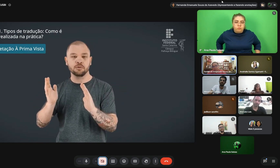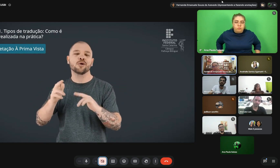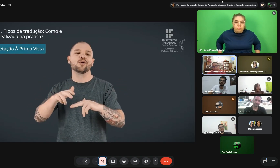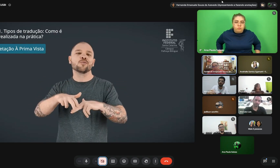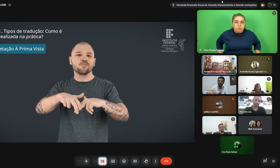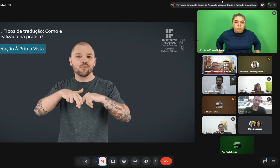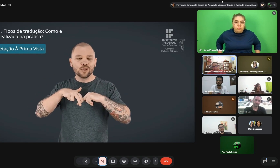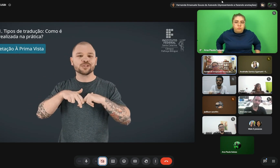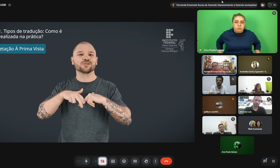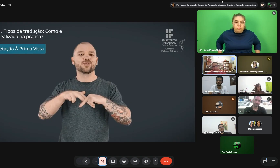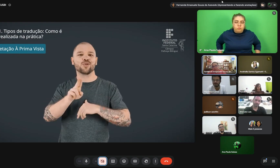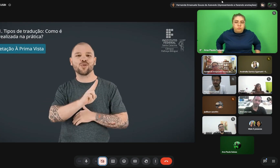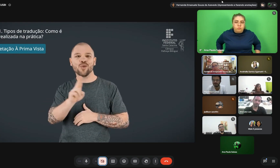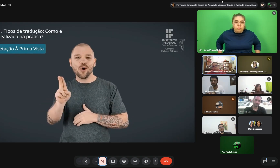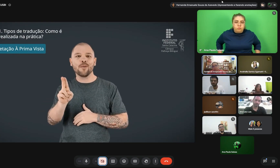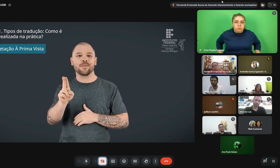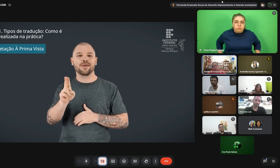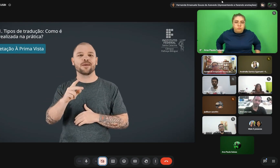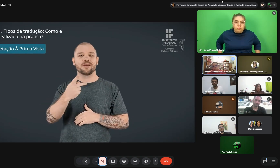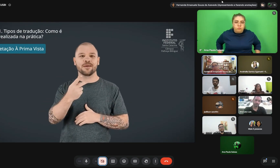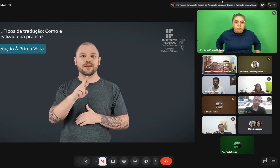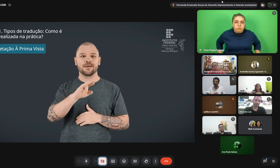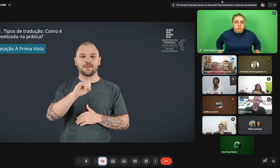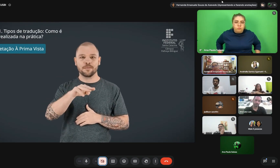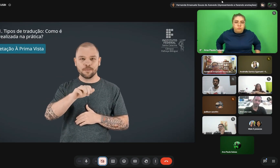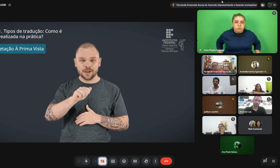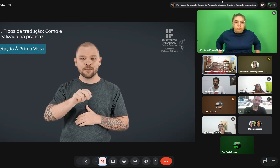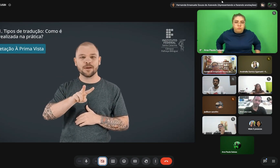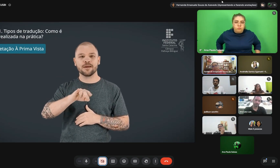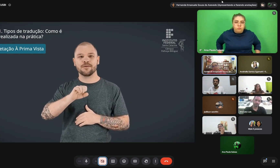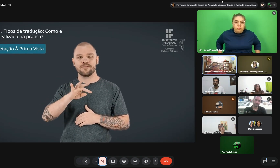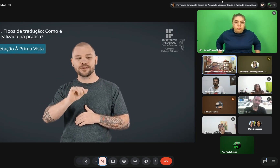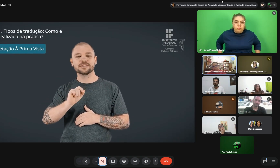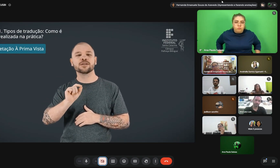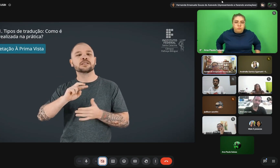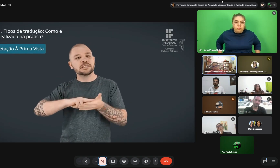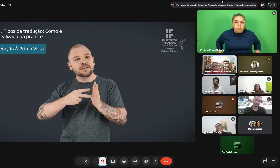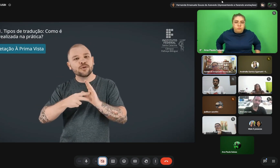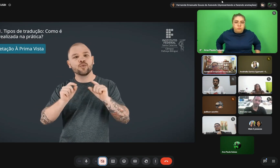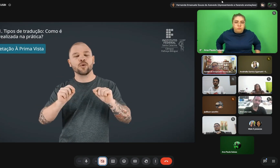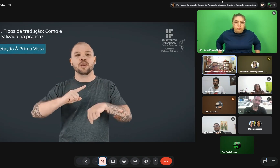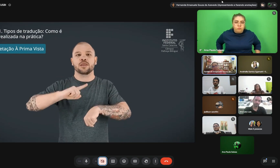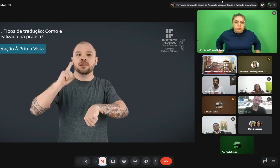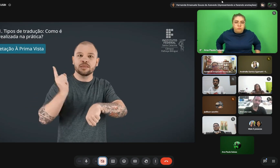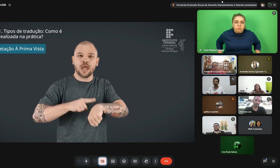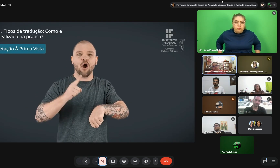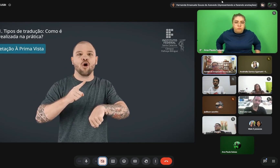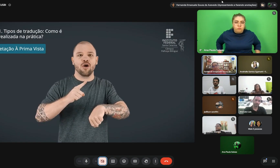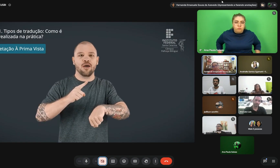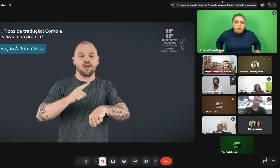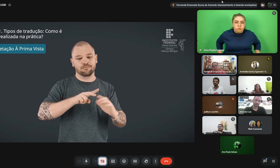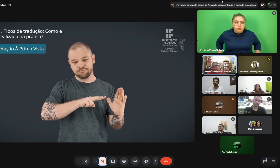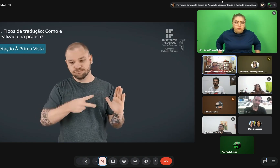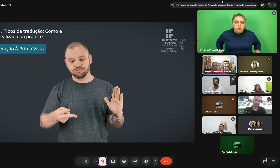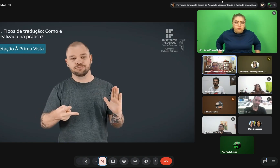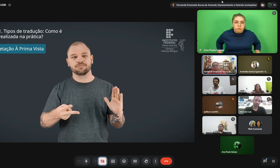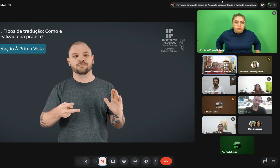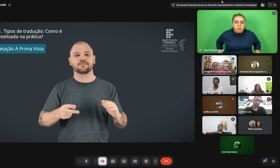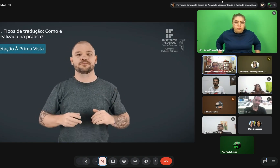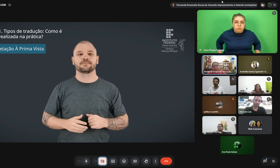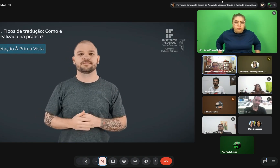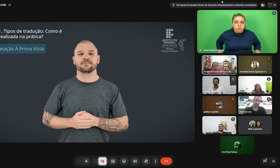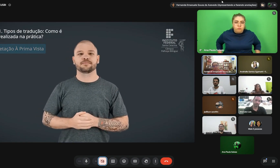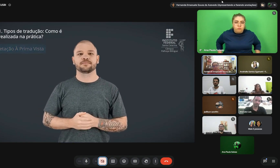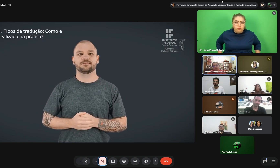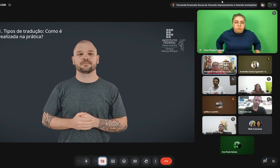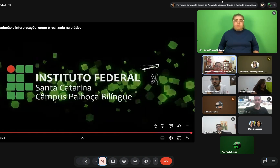da execução que está sendo feita. Então, por isso, o nome é a prima vista. Significa isso, na hora eu estou